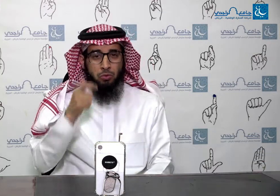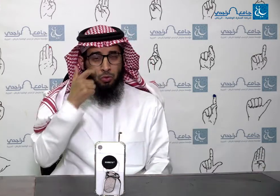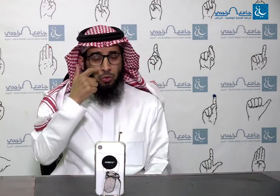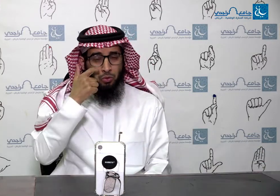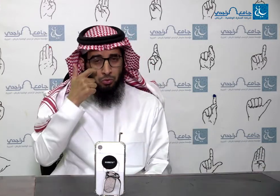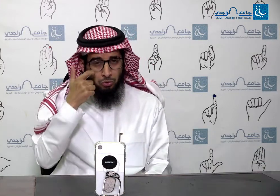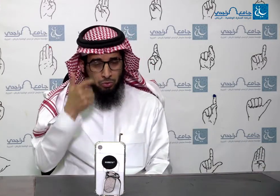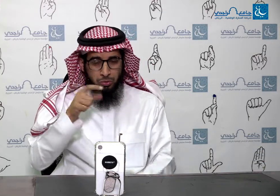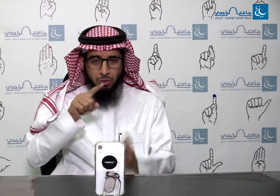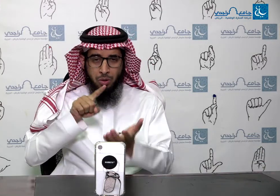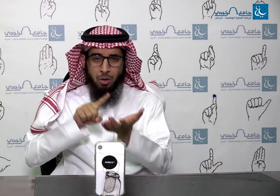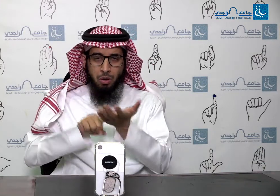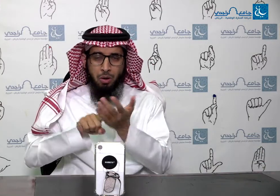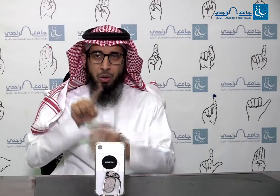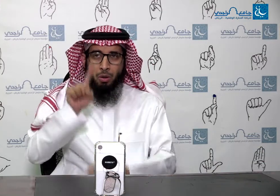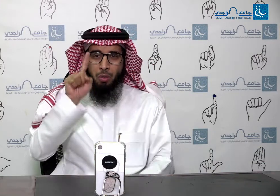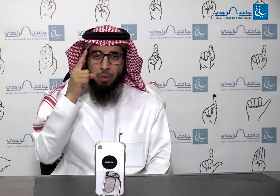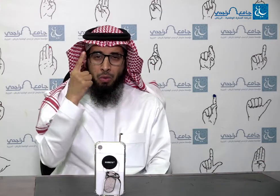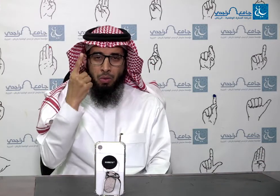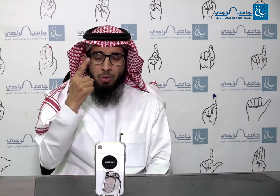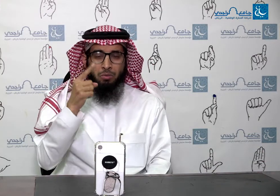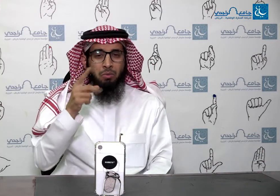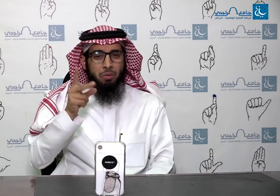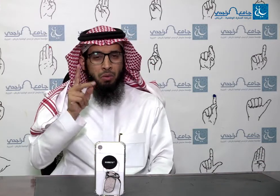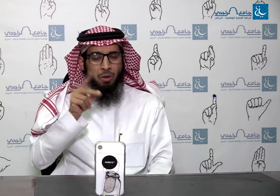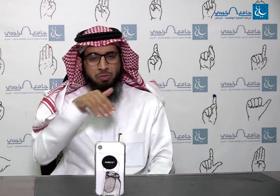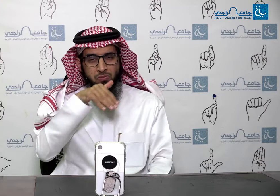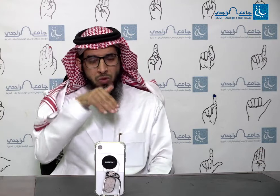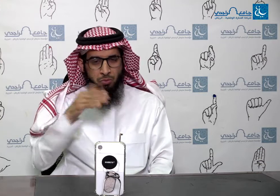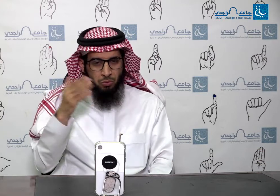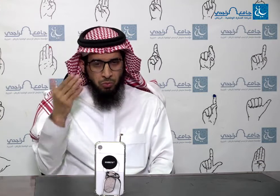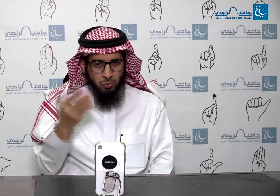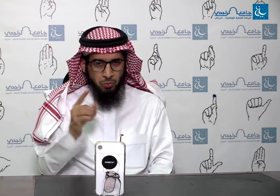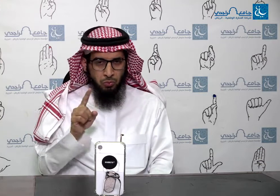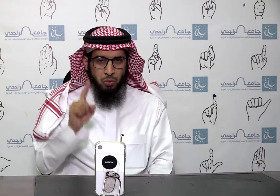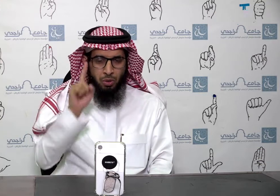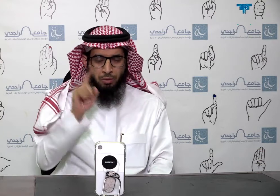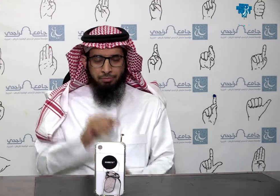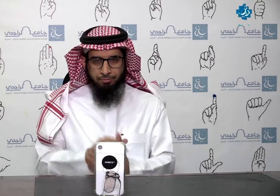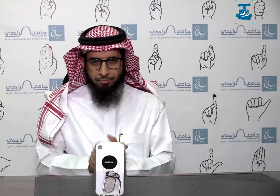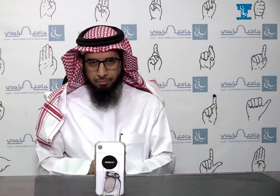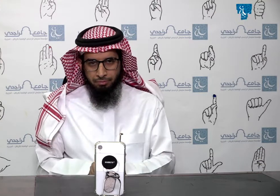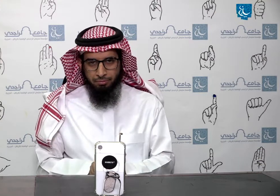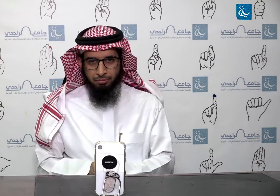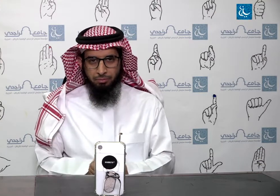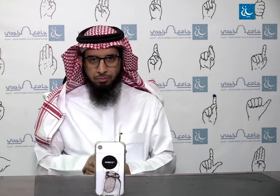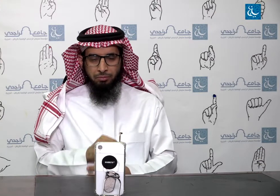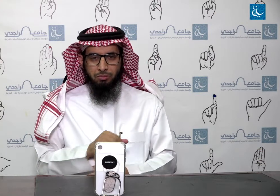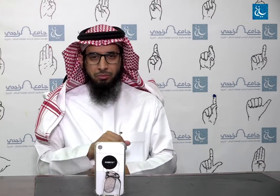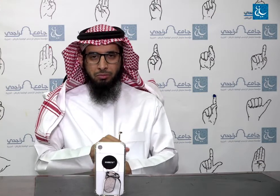بها النجاة يوم أن نلقاه، وأشهد أن محمدًا عبده